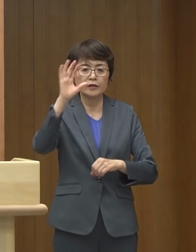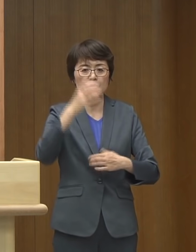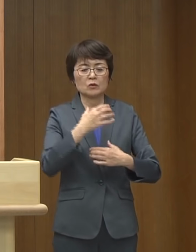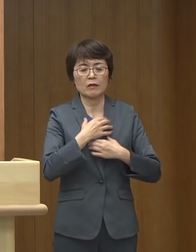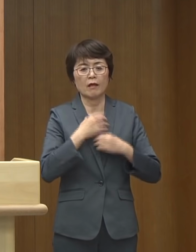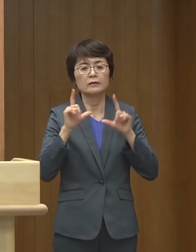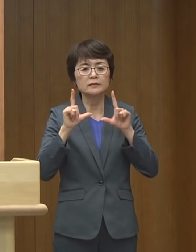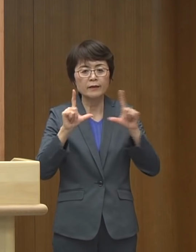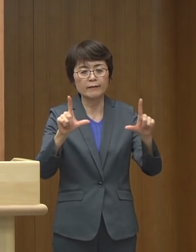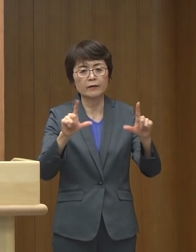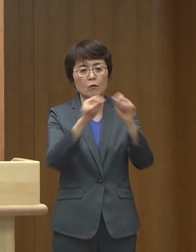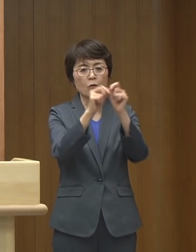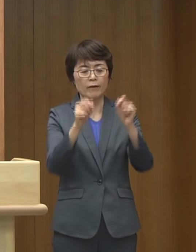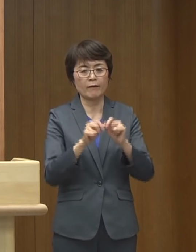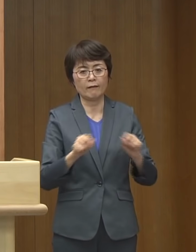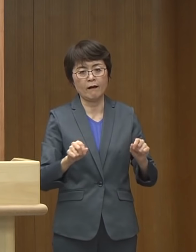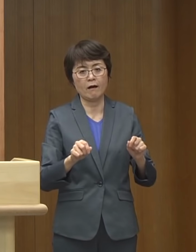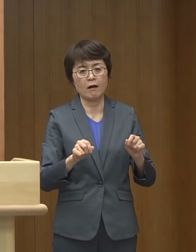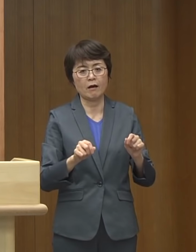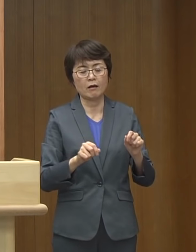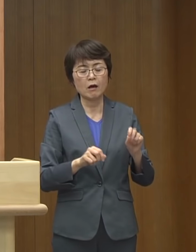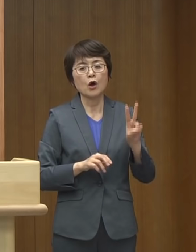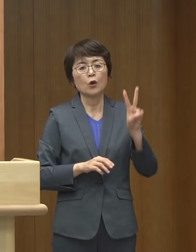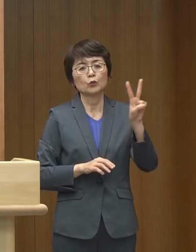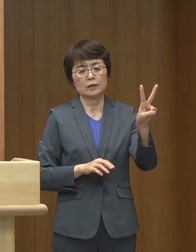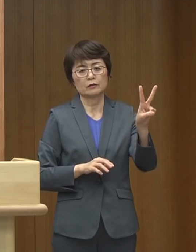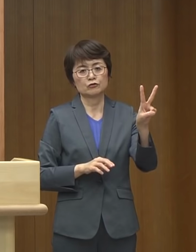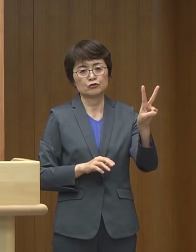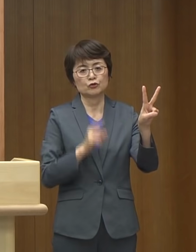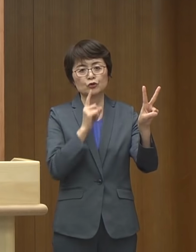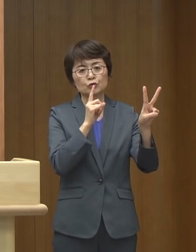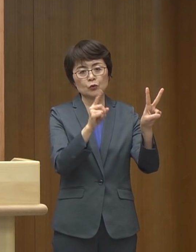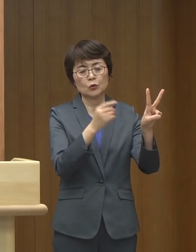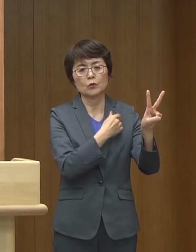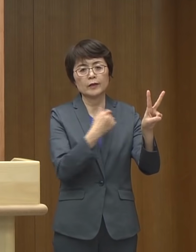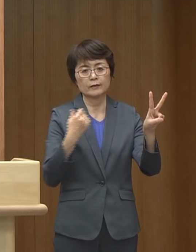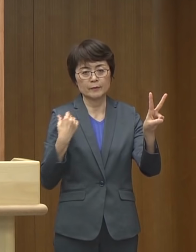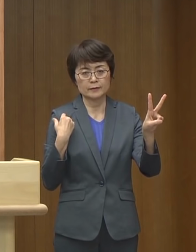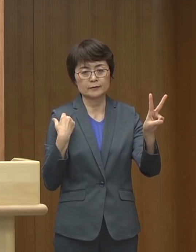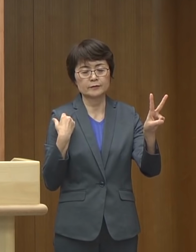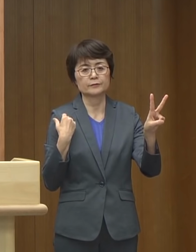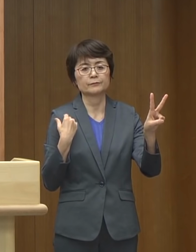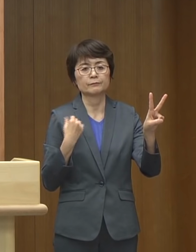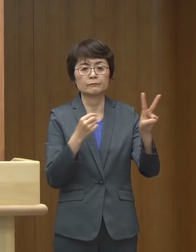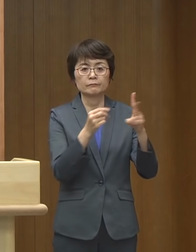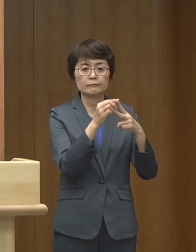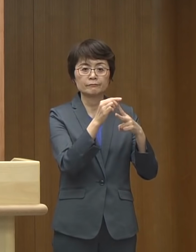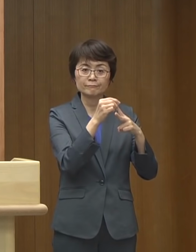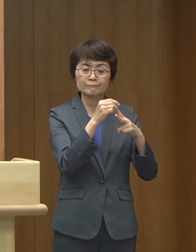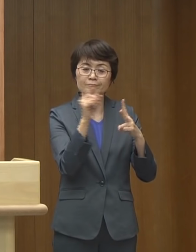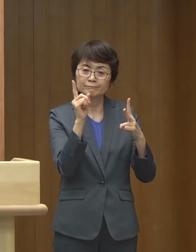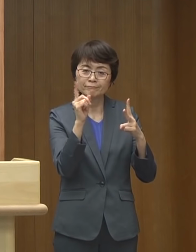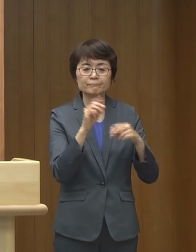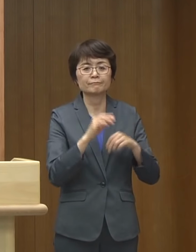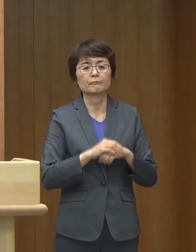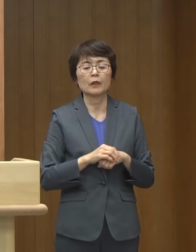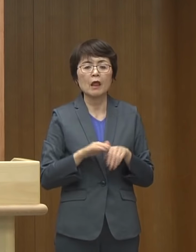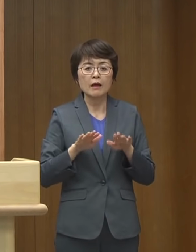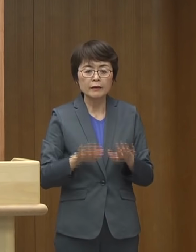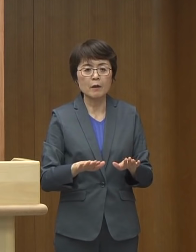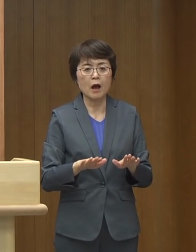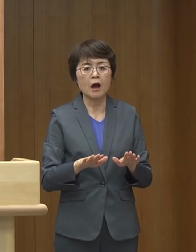の宣言の結果として2つのことが言えるというふうに思っています。一つは、現時